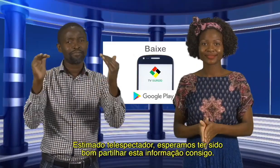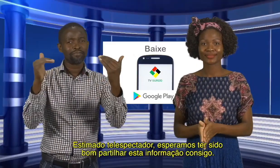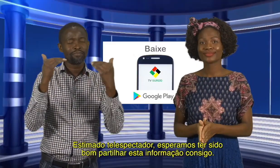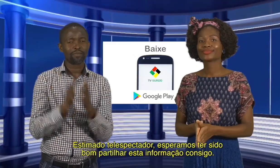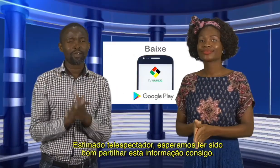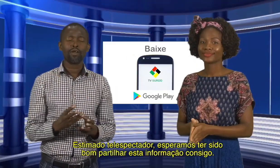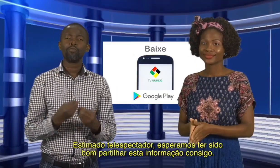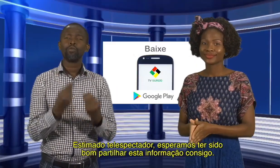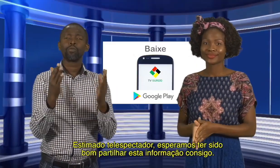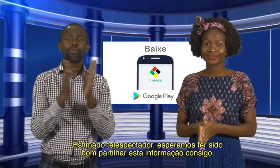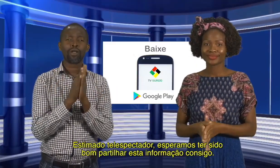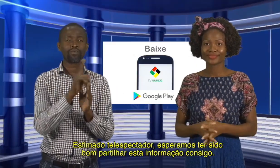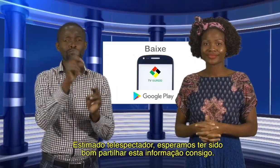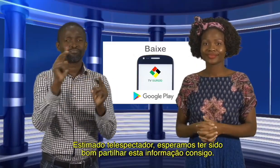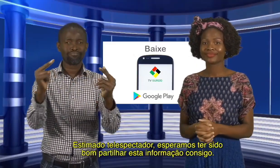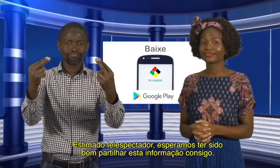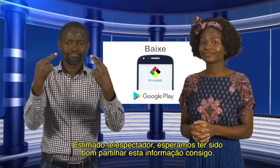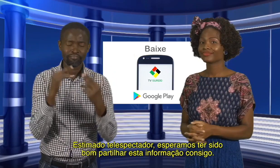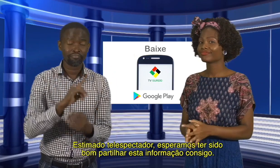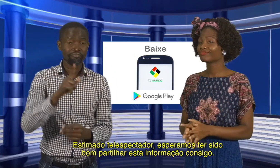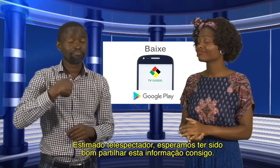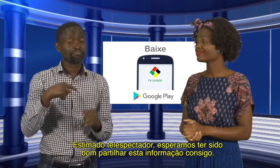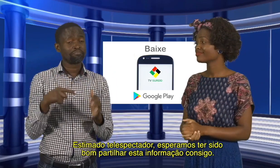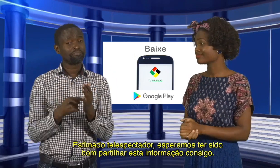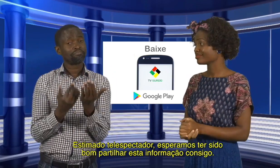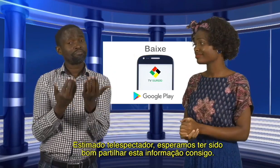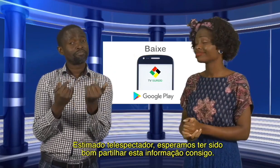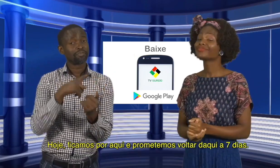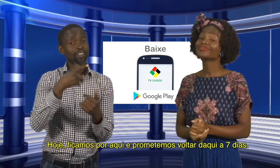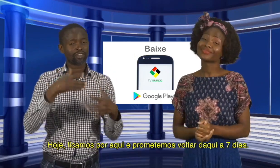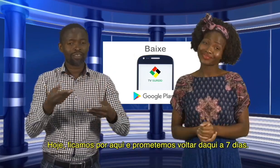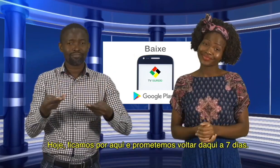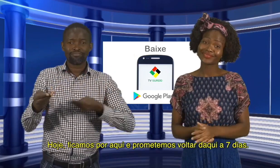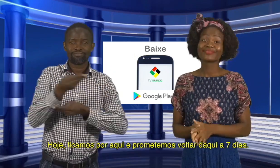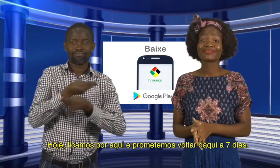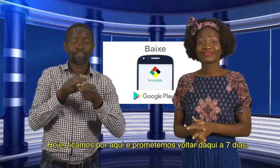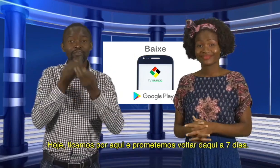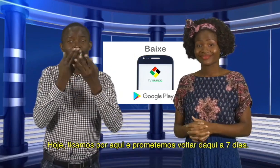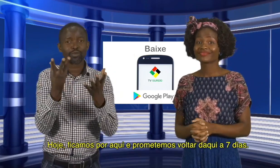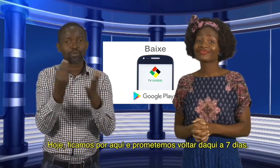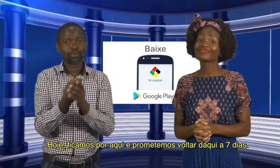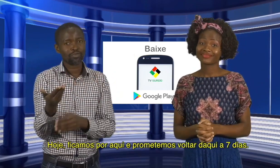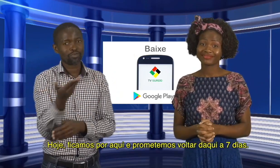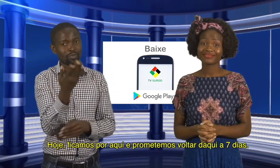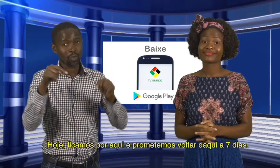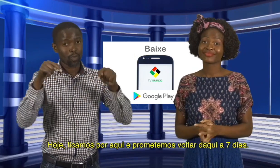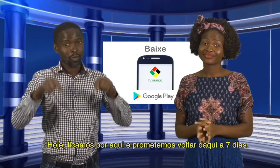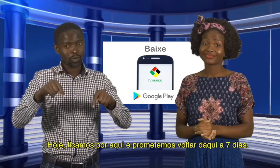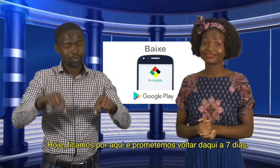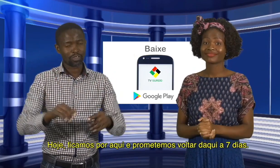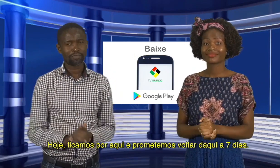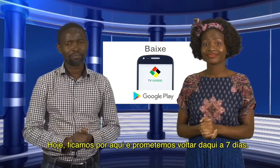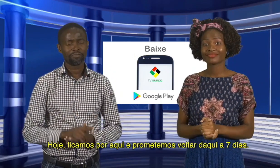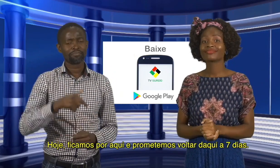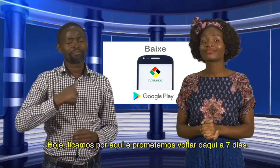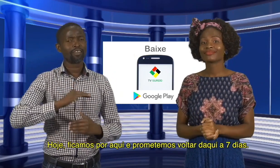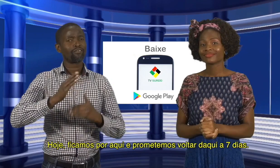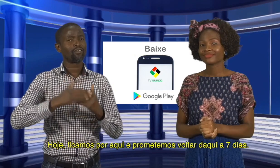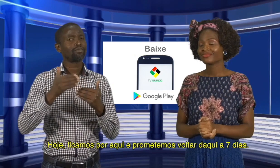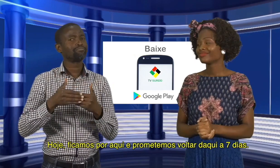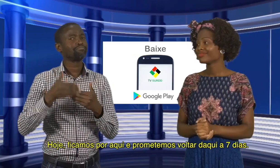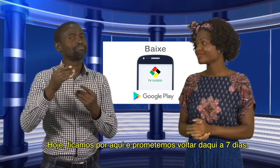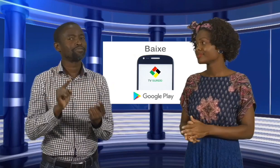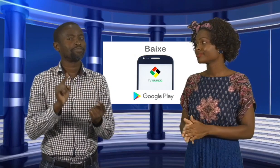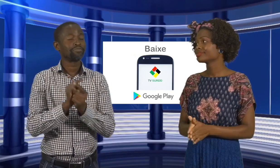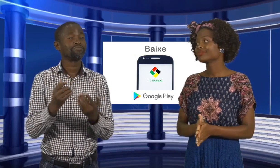telespectador esperamos ter sido bom partilhar esta informação consigo Hoje ficamos por aqui e prometemos voltar daqui